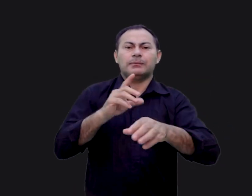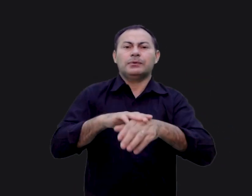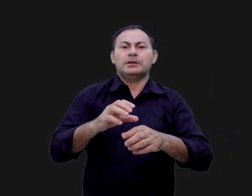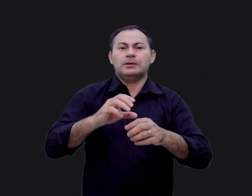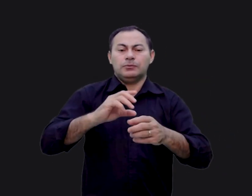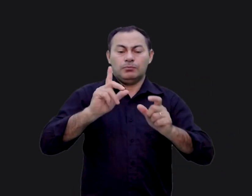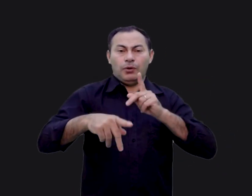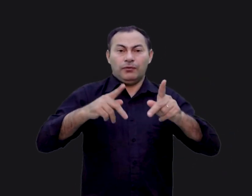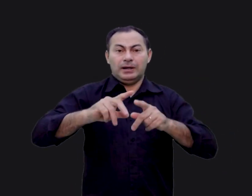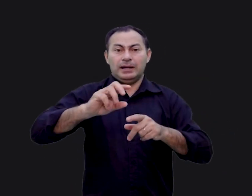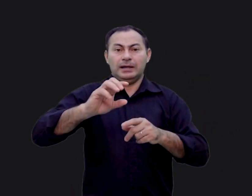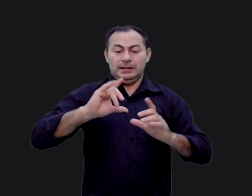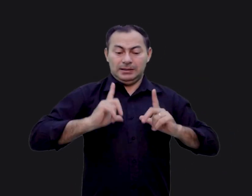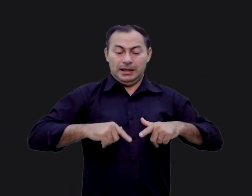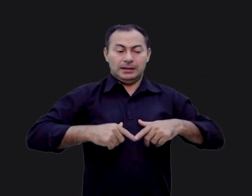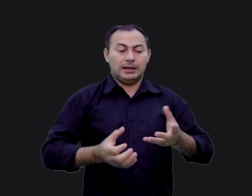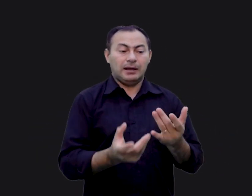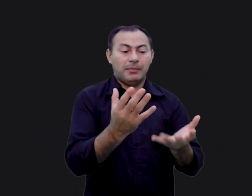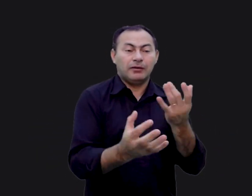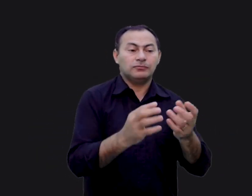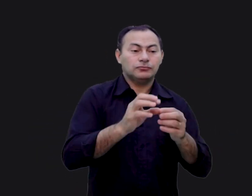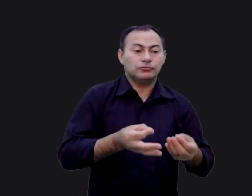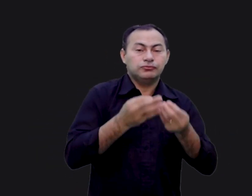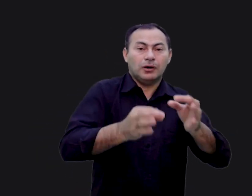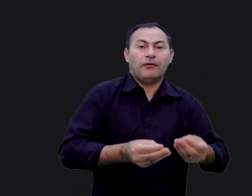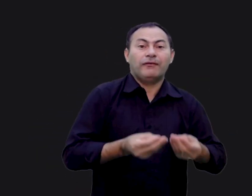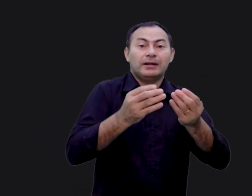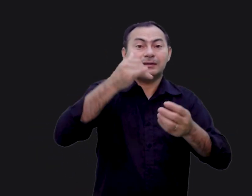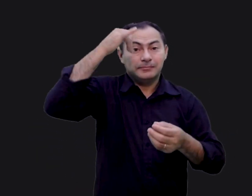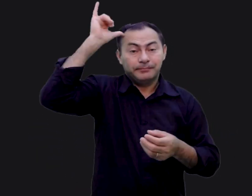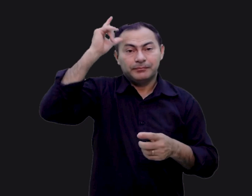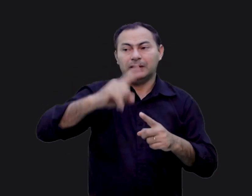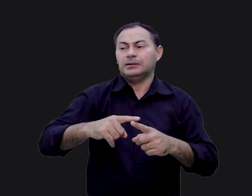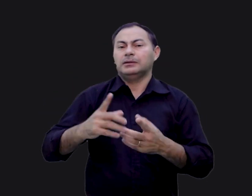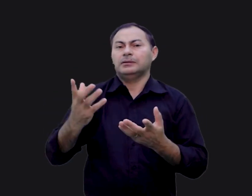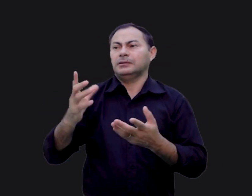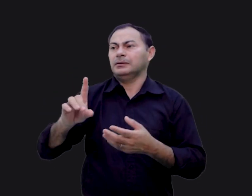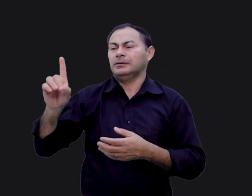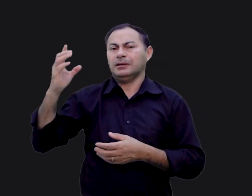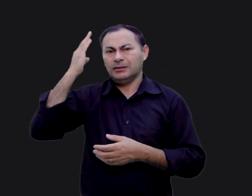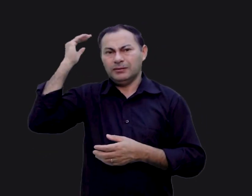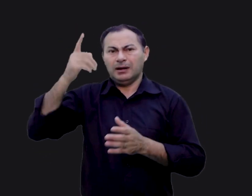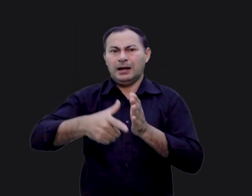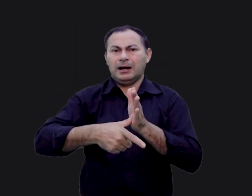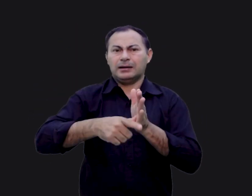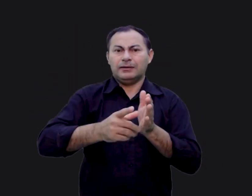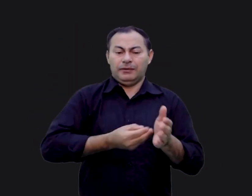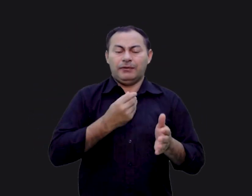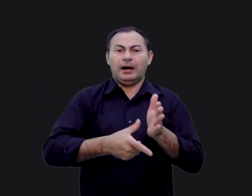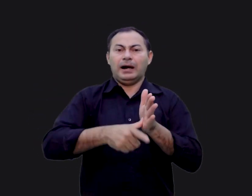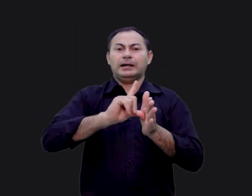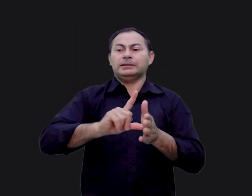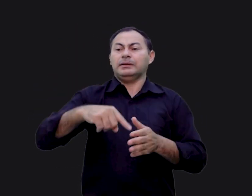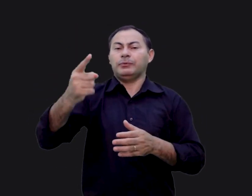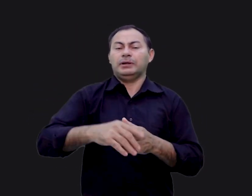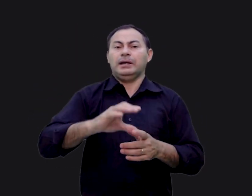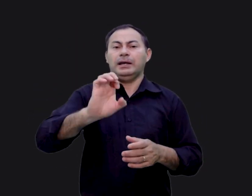ela. Ezequias confiava no Senhor, o Deus de Israel. Na verdade, nenhum dos reis que viveram antes ou depois de Ezequias